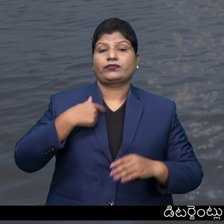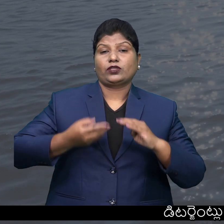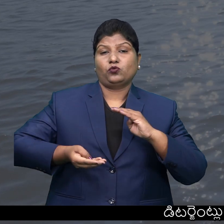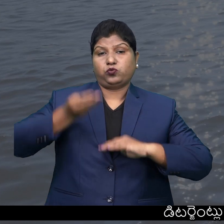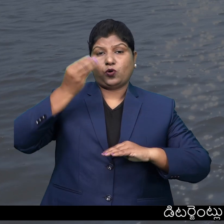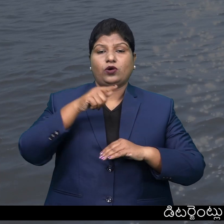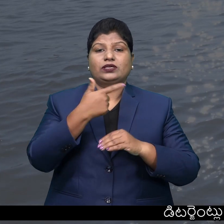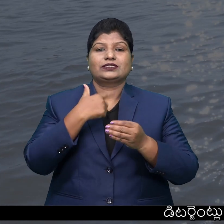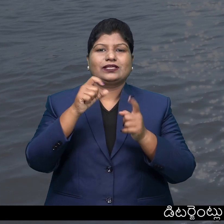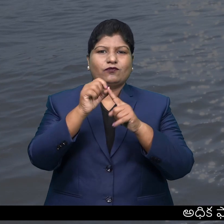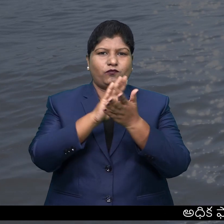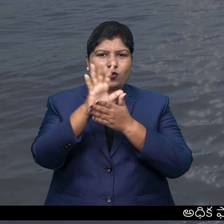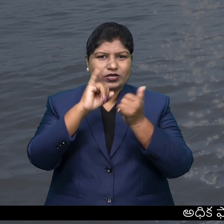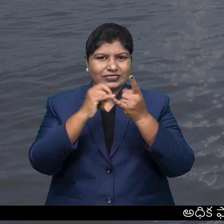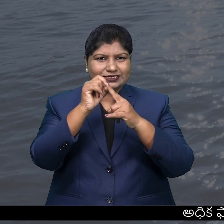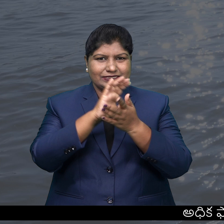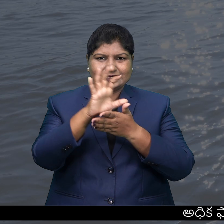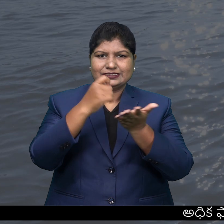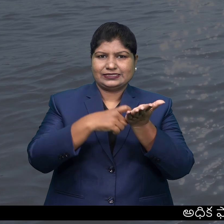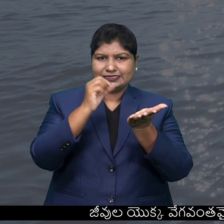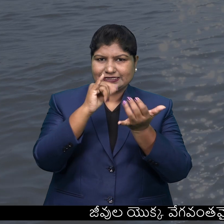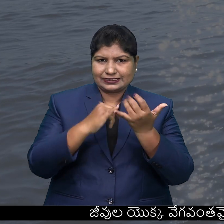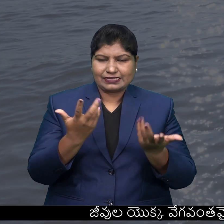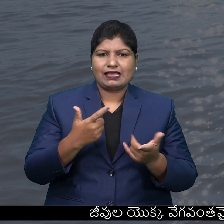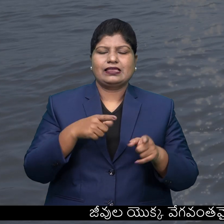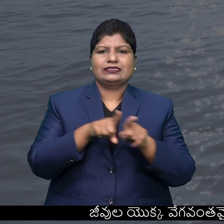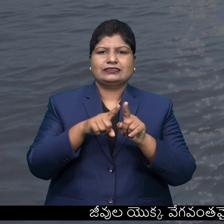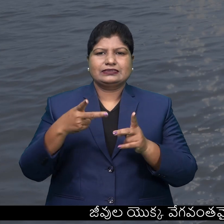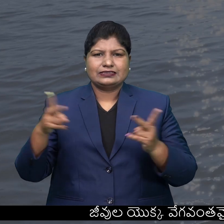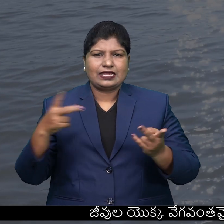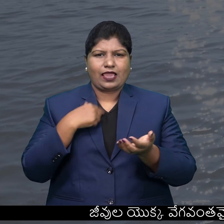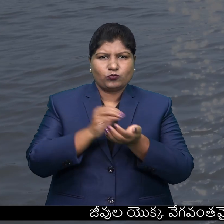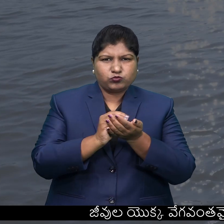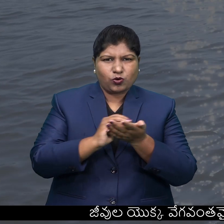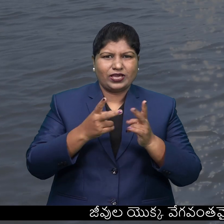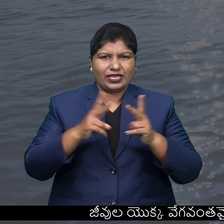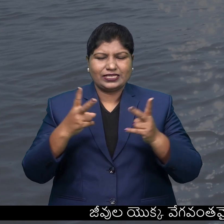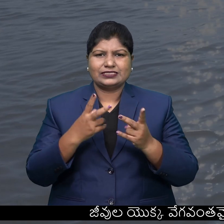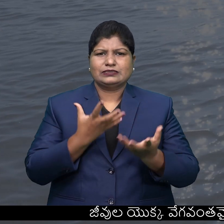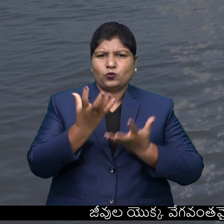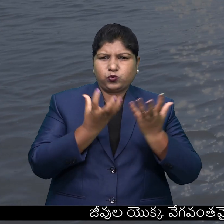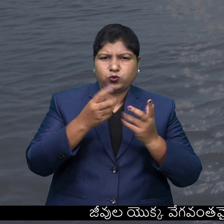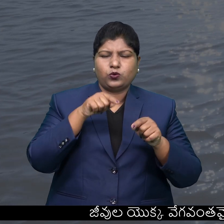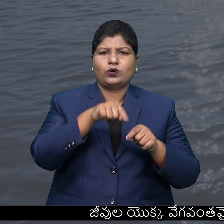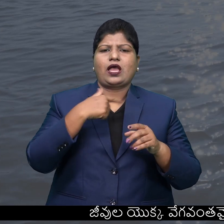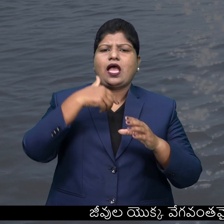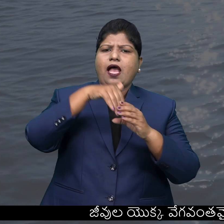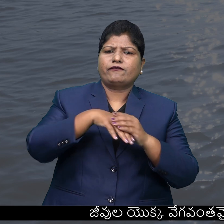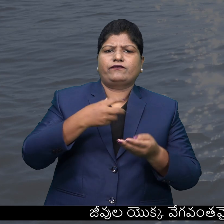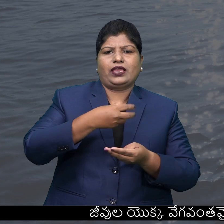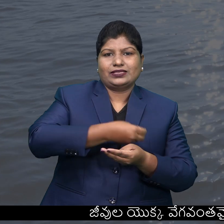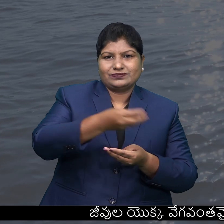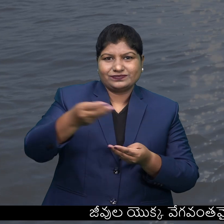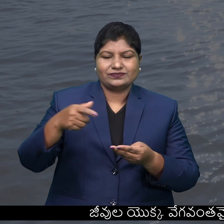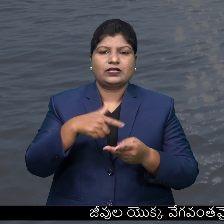డిటర్జెంట్లు మరియు ఎరువులలో అధిక ఫాస్ఫరస్ కంటెంట్ జీవుల యొక్క వేగవంతమైన పెరుగుదలను అనుమతిస్తుంది.